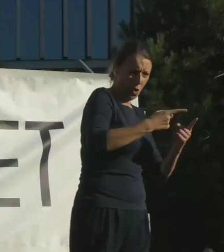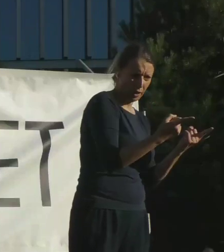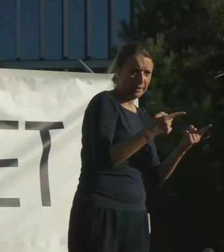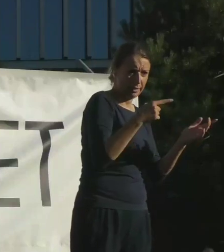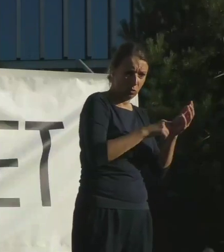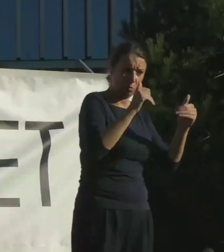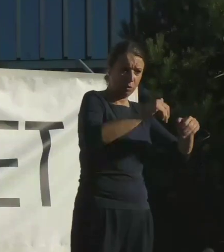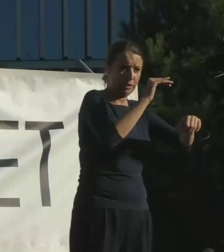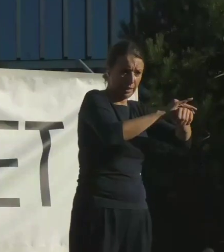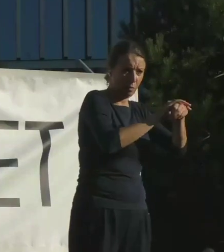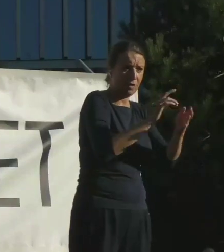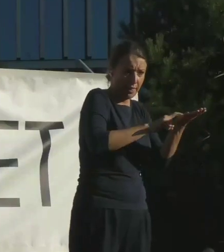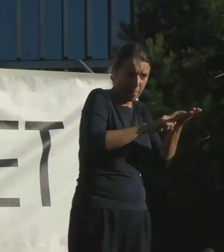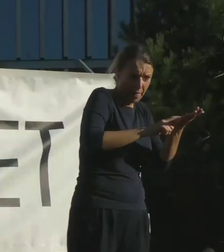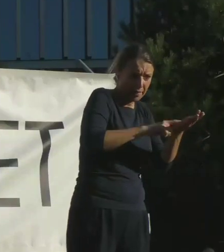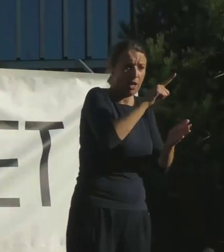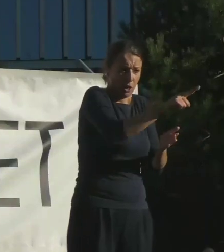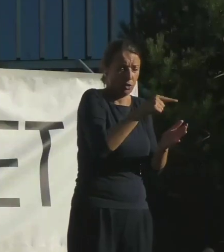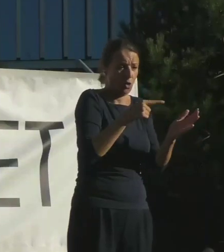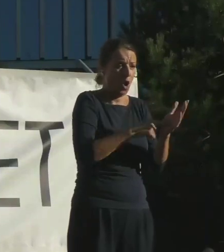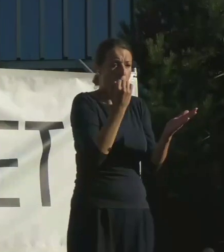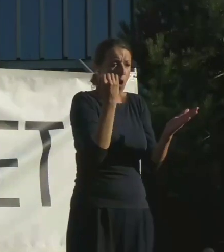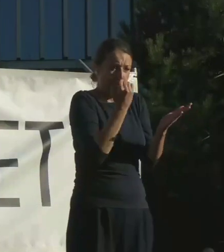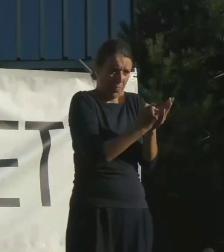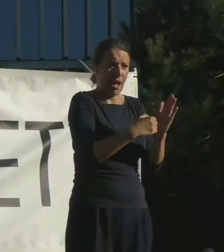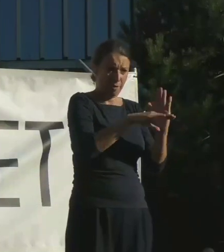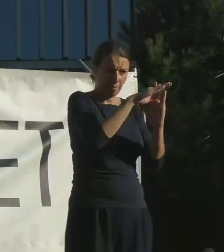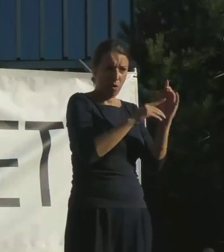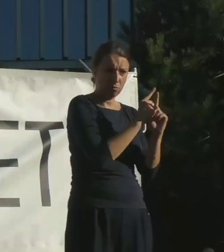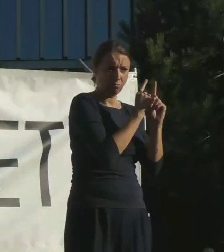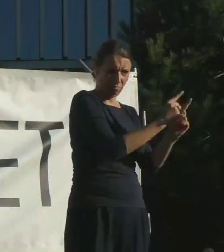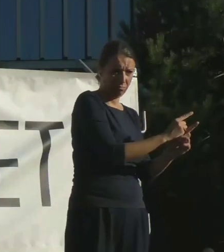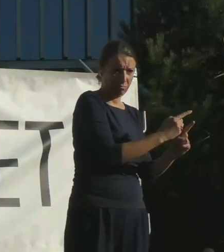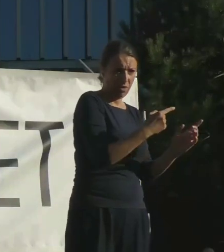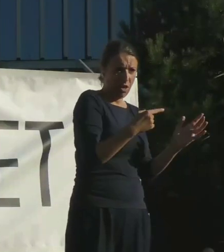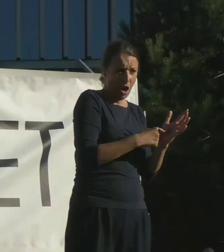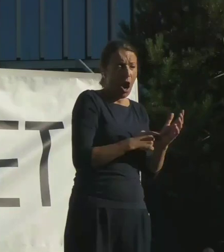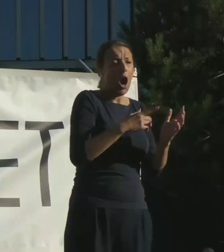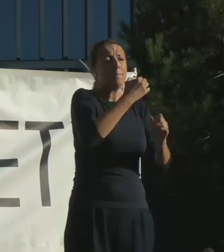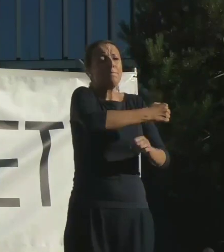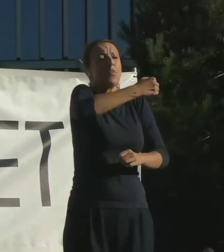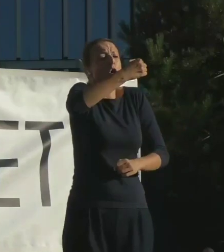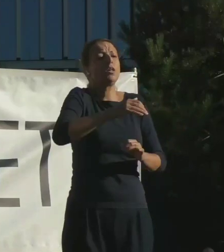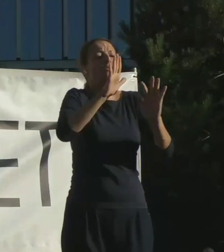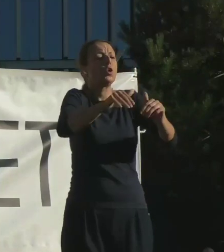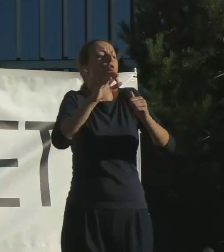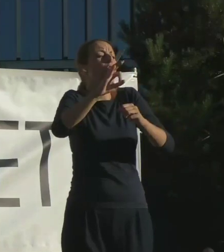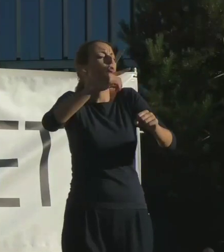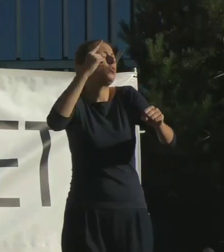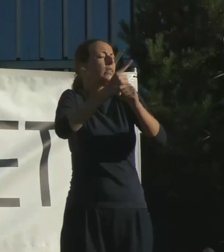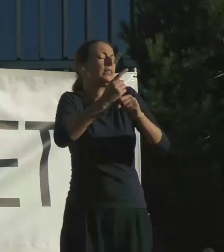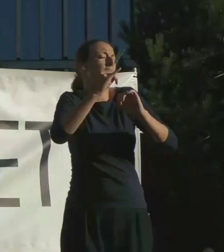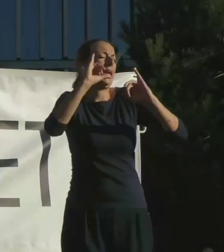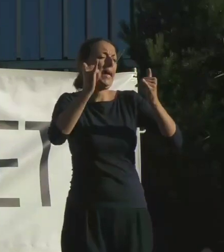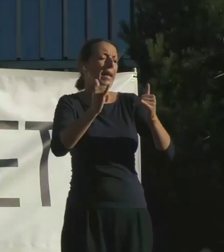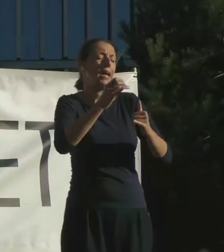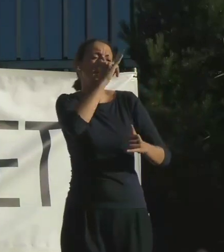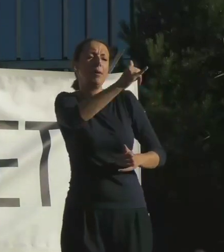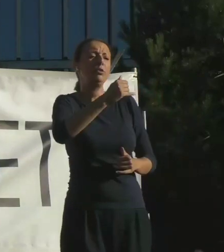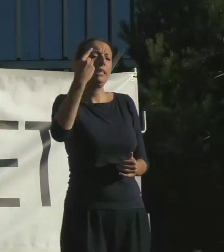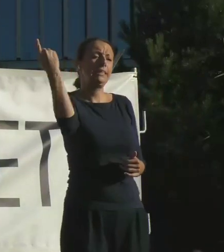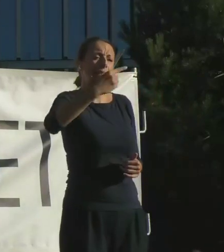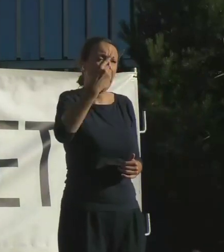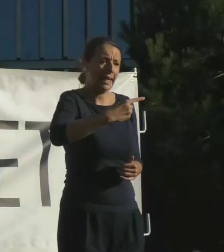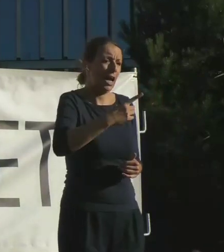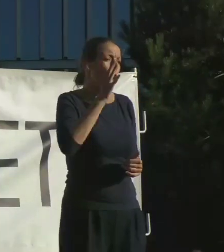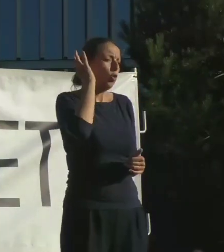tego nikt nie zmieni. Posłowie, niezależnie od tego, co zadecydują, nie są w mocy, żeby zabronić